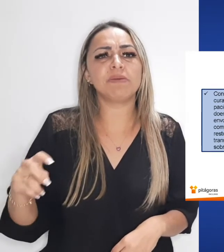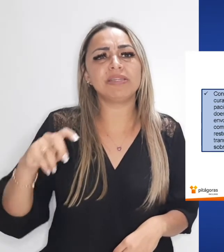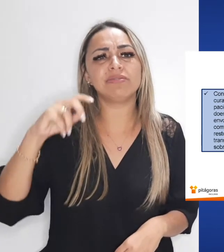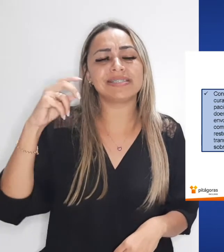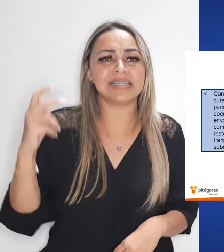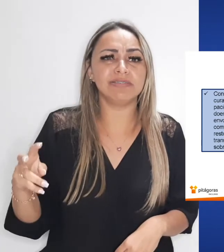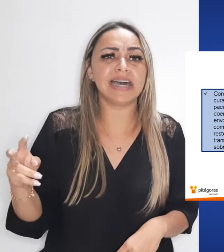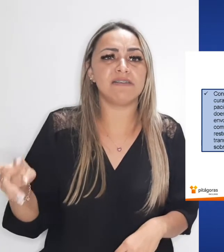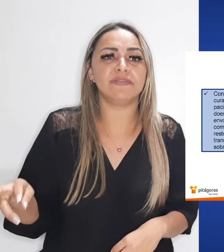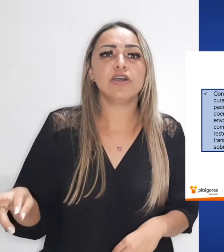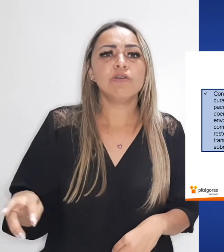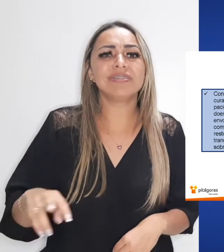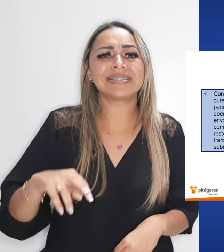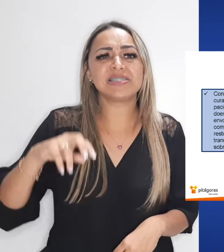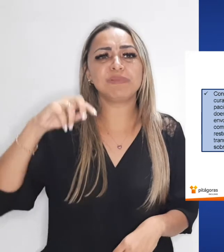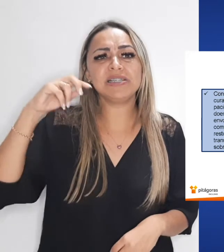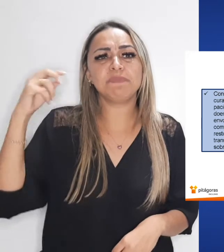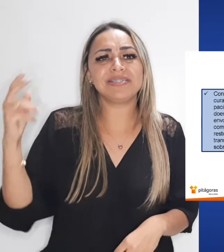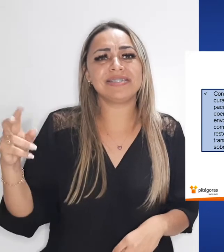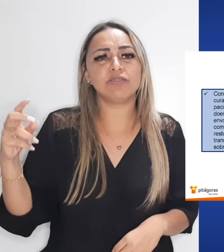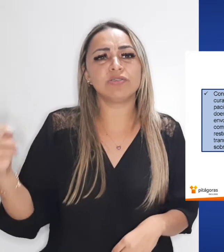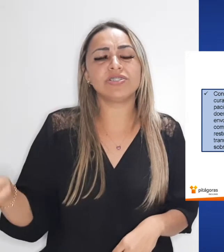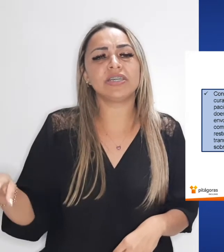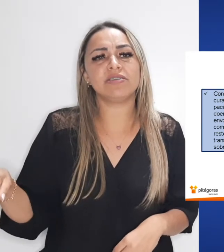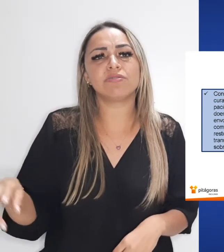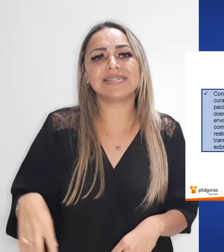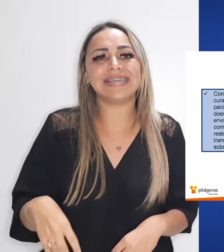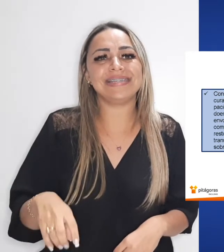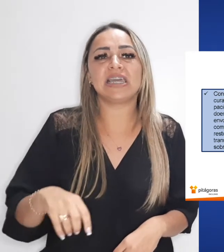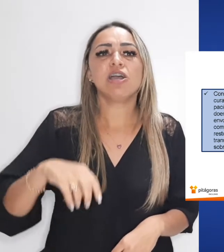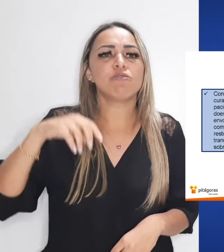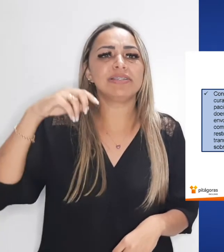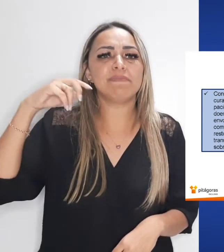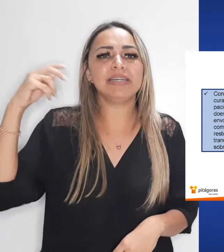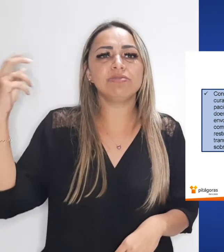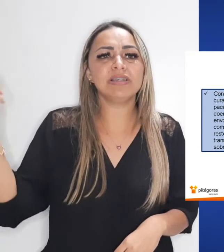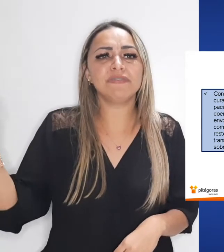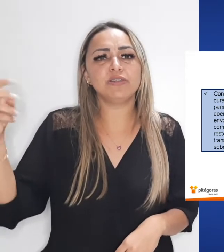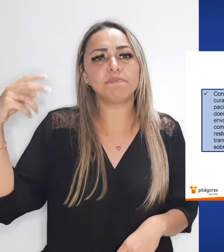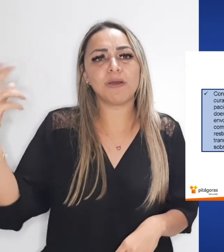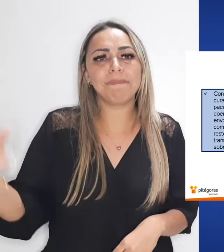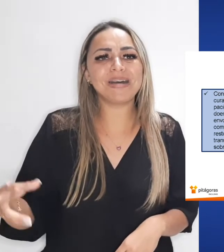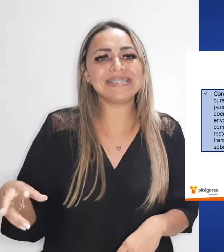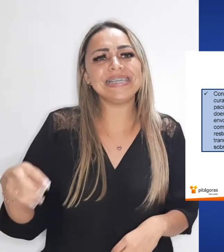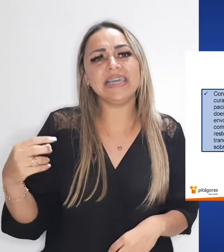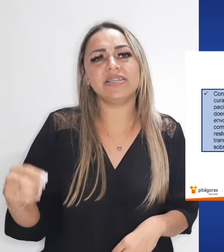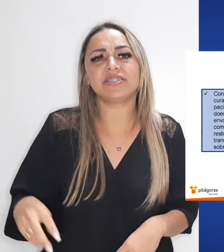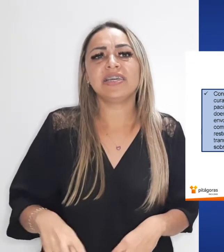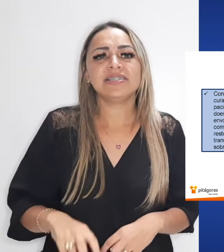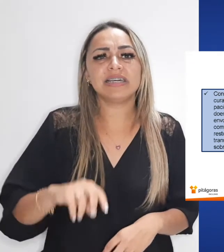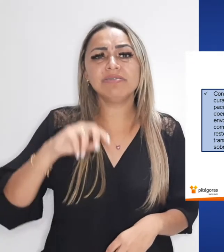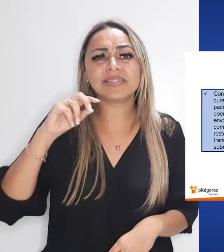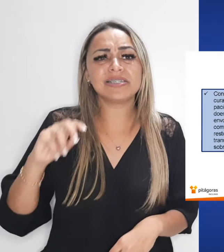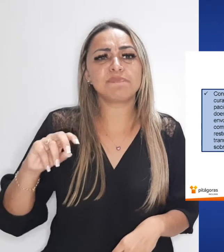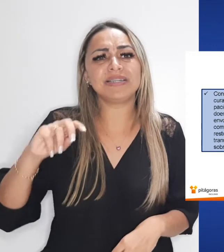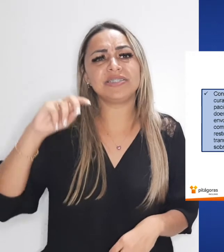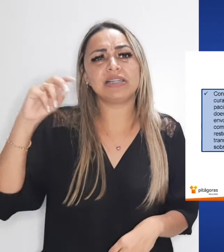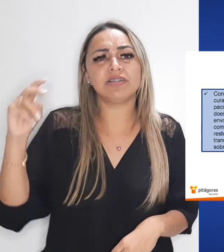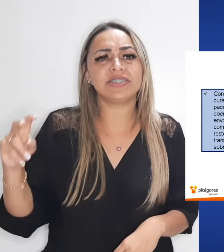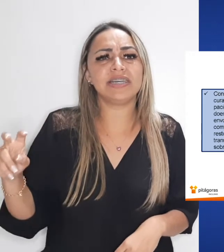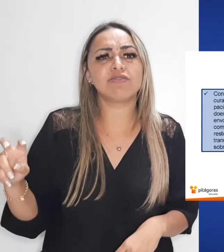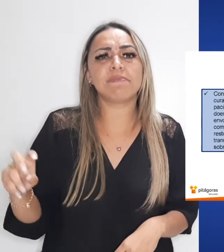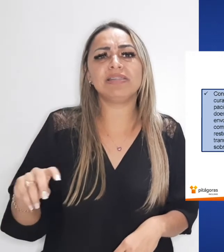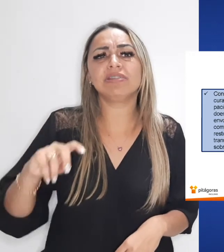reconstituição de uma medula saudável. O transplante pode ser autogênico, ou seja, quando a medula vem do próprio paciente. Já no